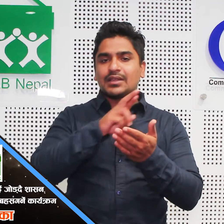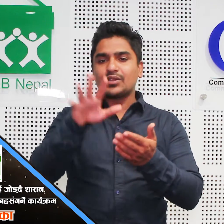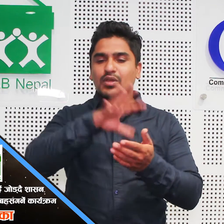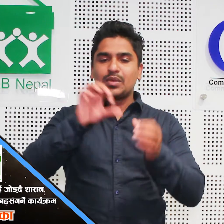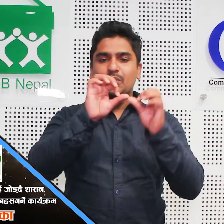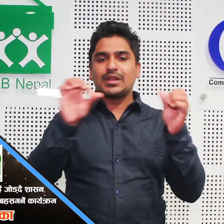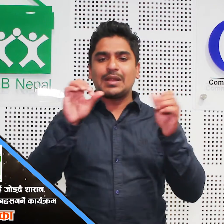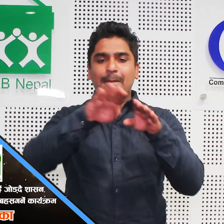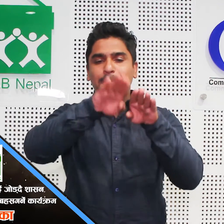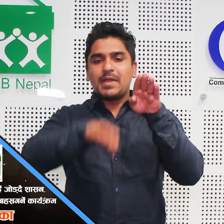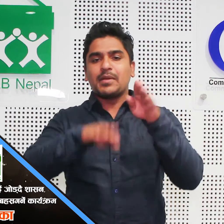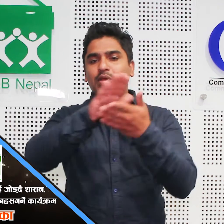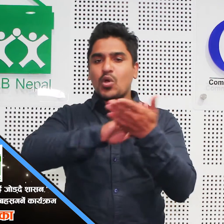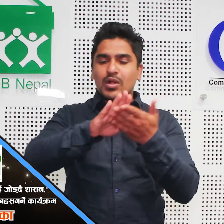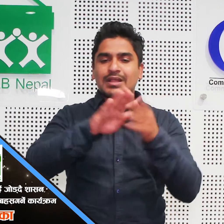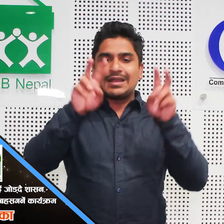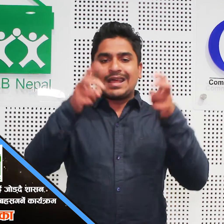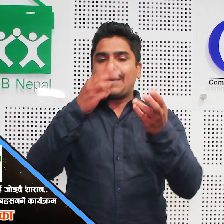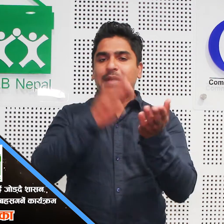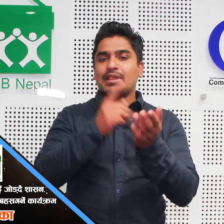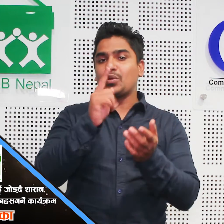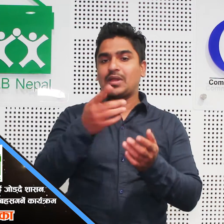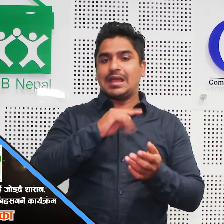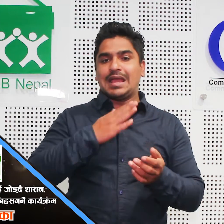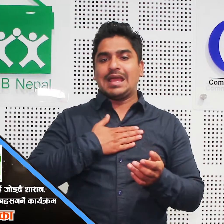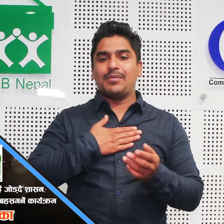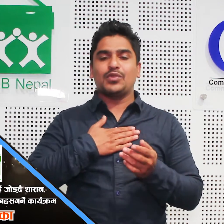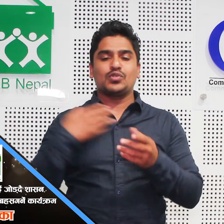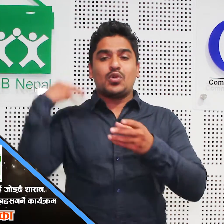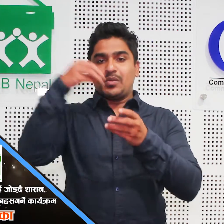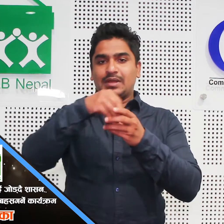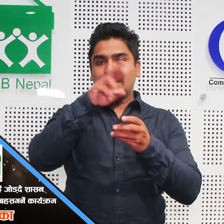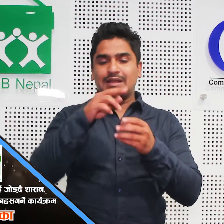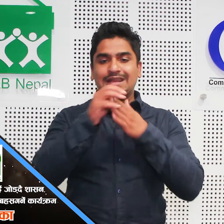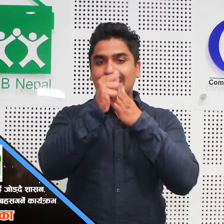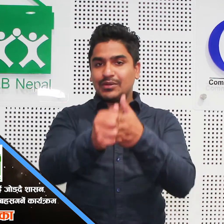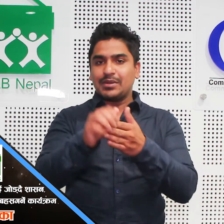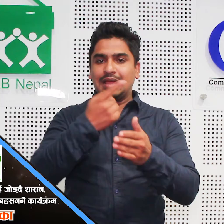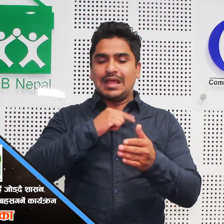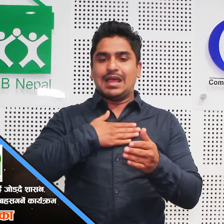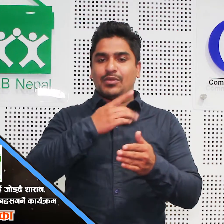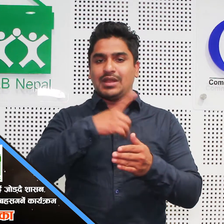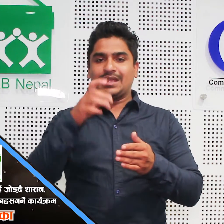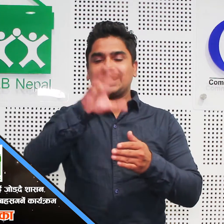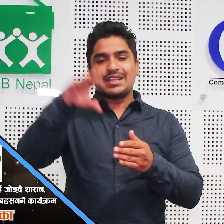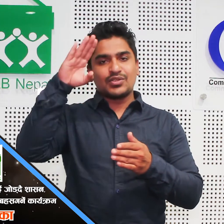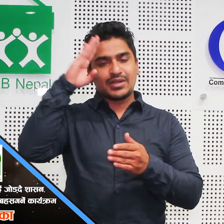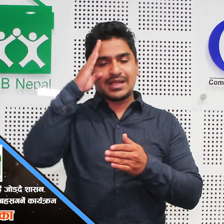प्रकारको विभेदको अन्त्यको नारा मात्र होइन, हाम्रै सहभागिता र नेतृत्वमा हाम्रा लागि स्थानीय सरकारले